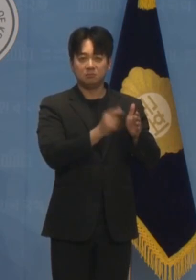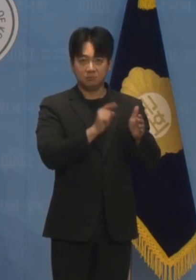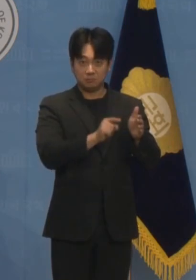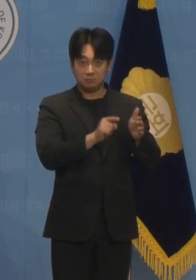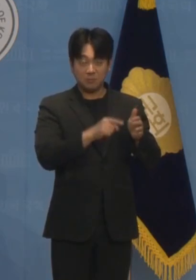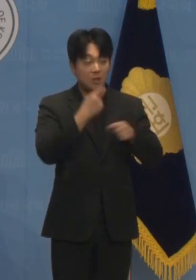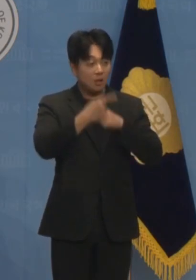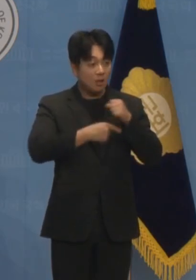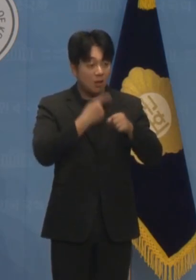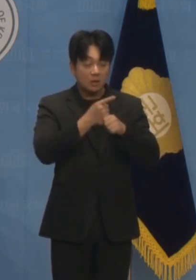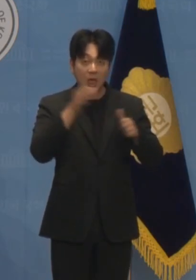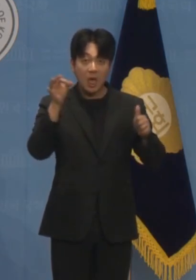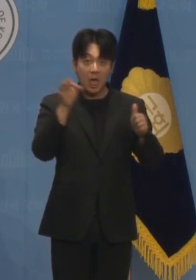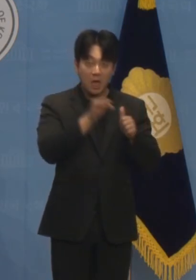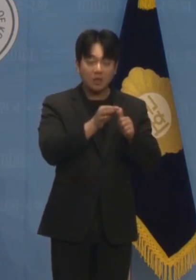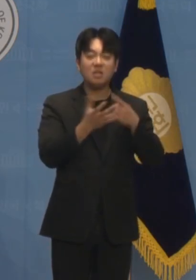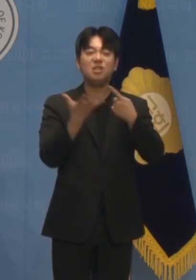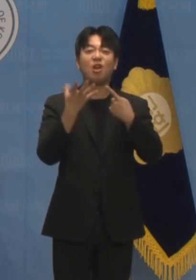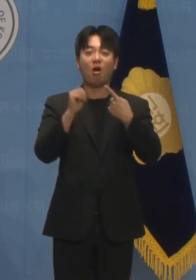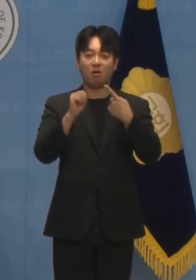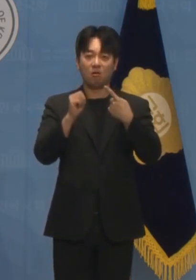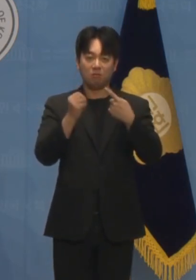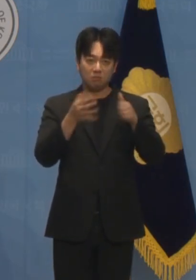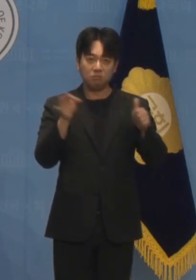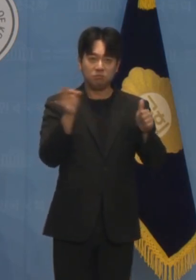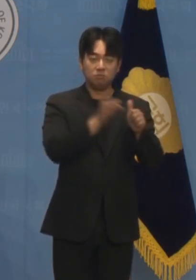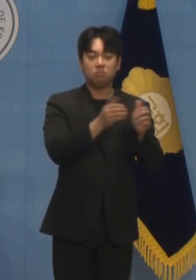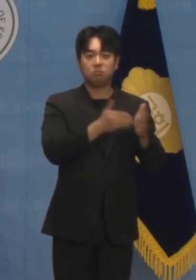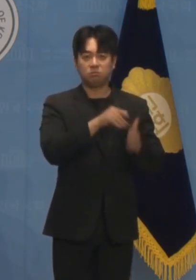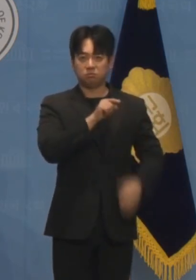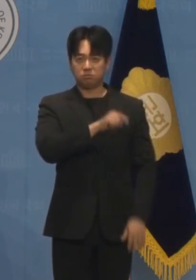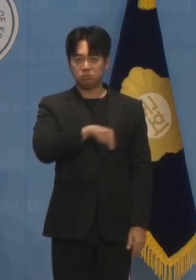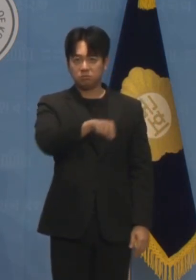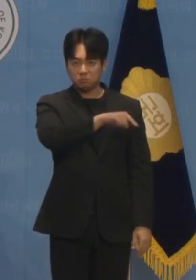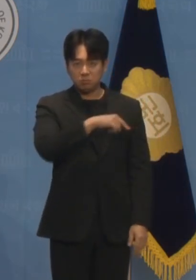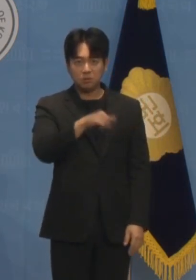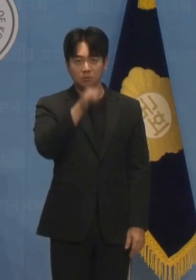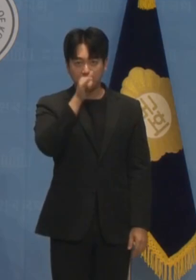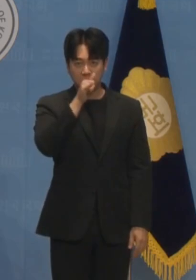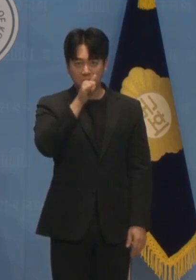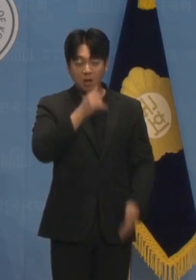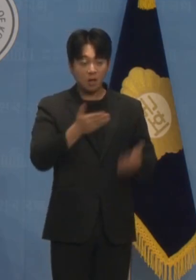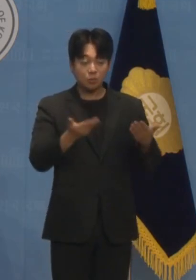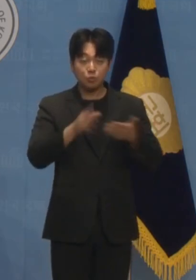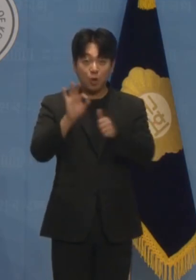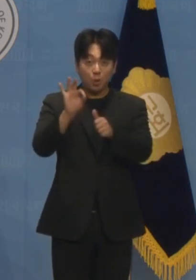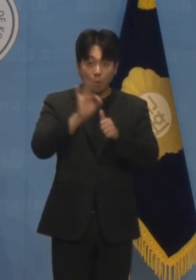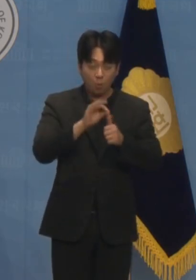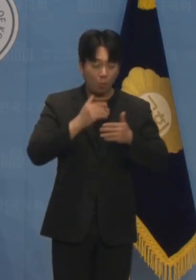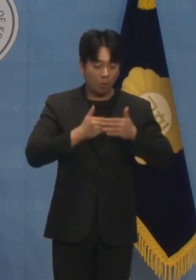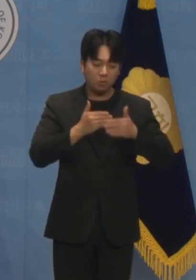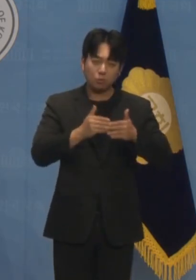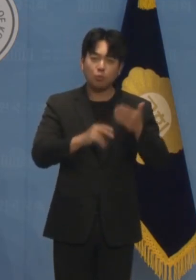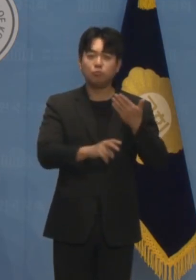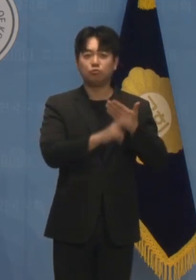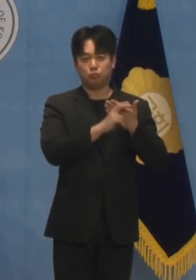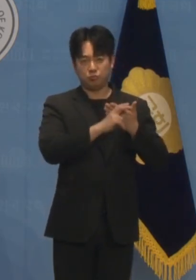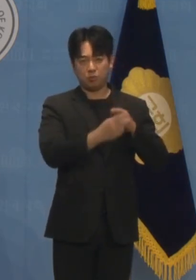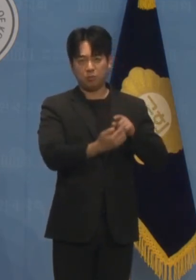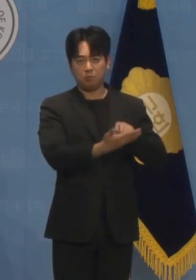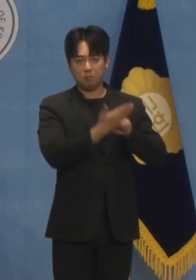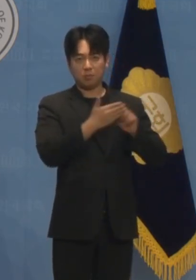연봉은 거의 1억 원을 넘고 있습니다. 채용 과정에서도 편법을 동원했습니다.